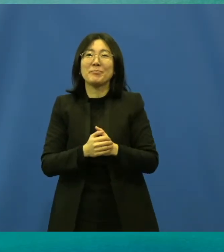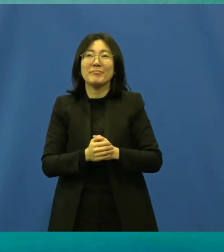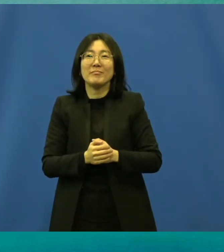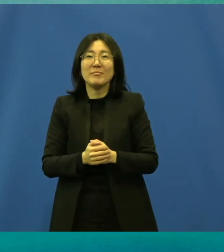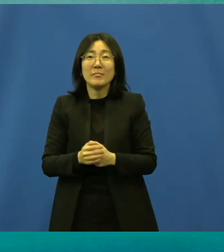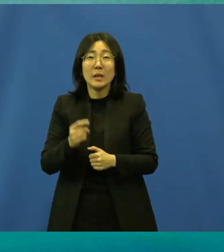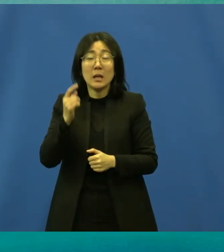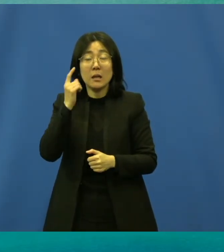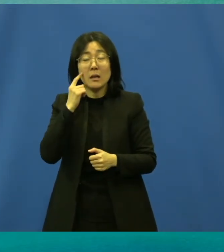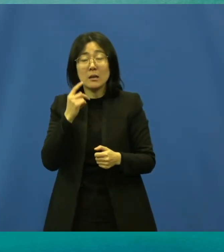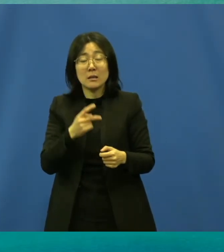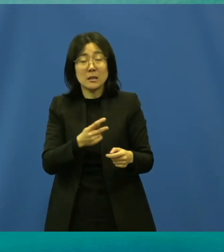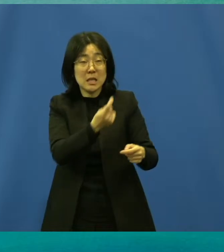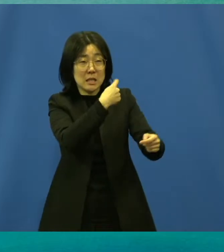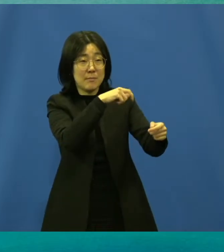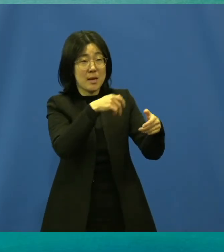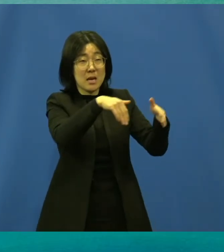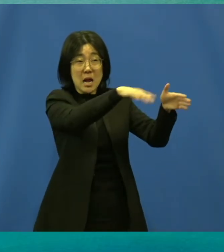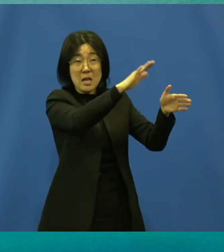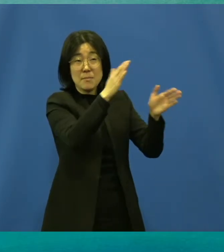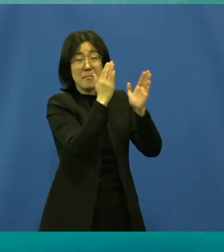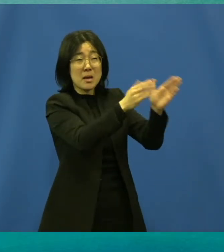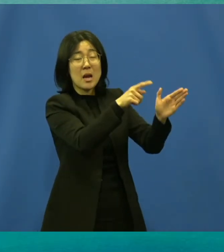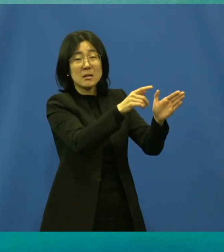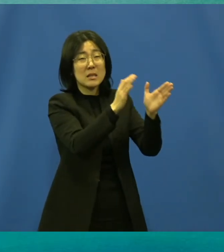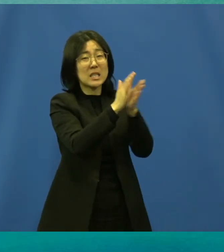다시스로 가는 배 안에서는 기도하지 않았습니다.